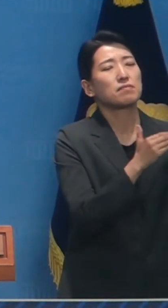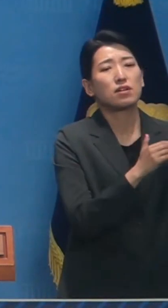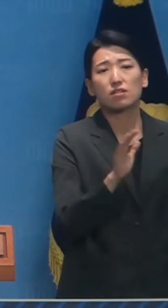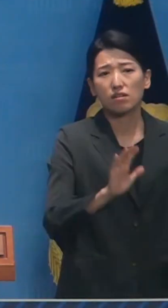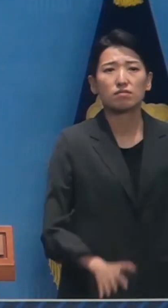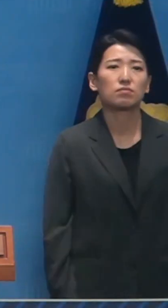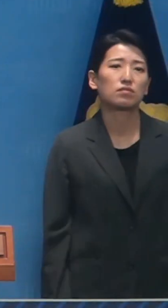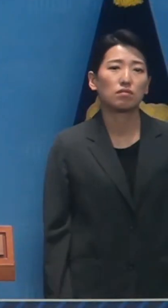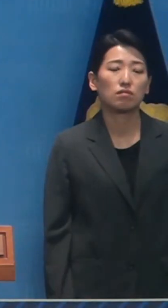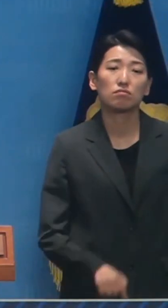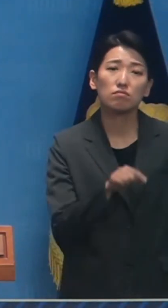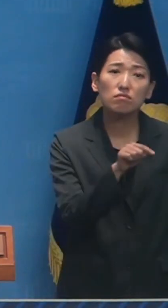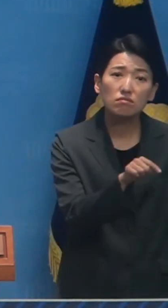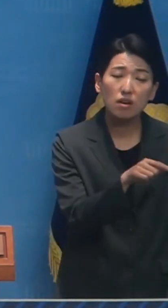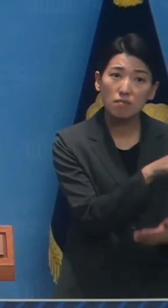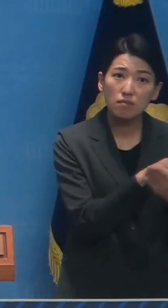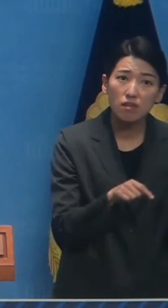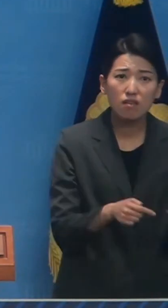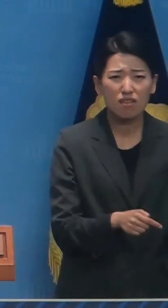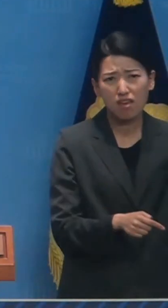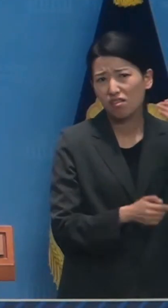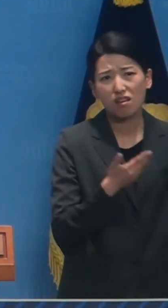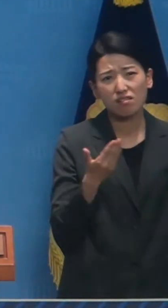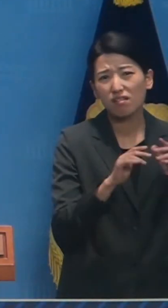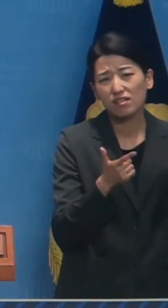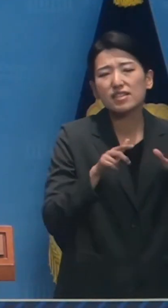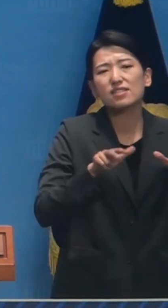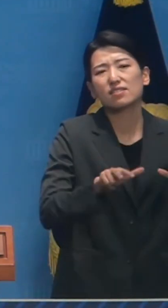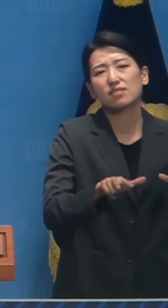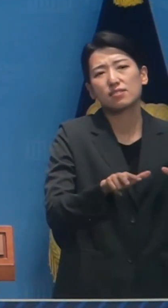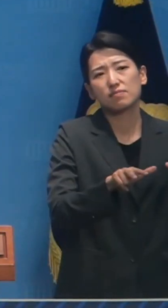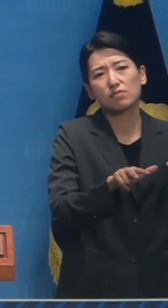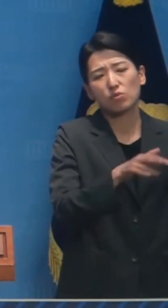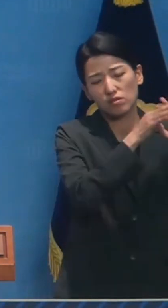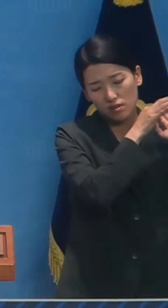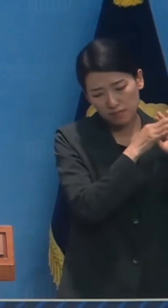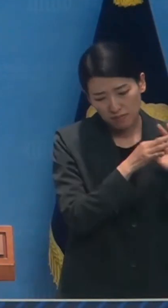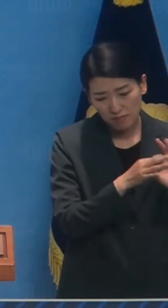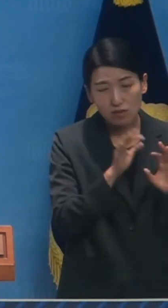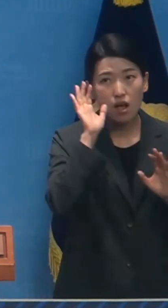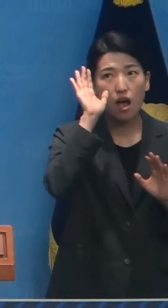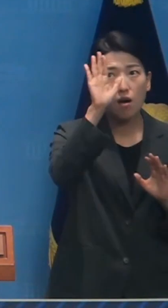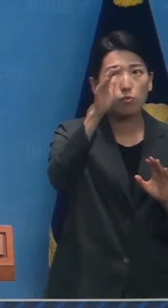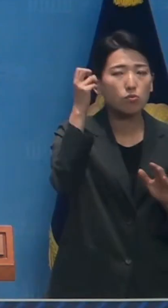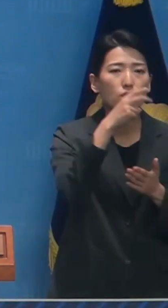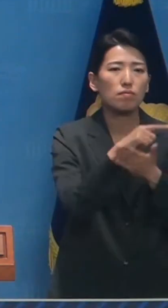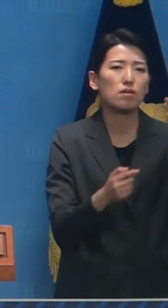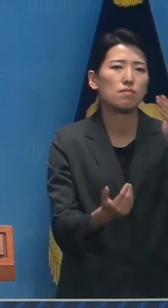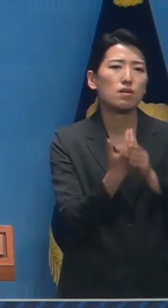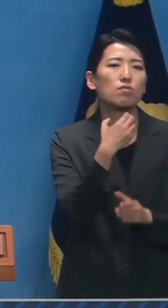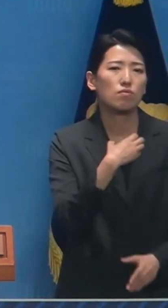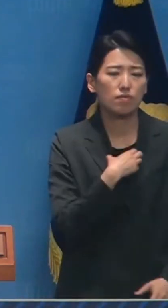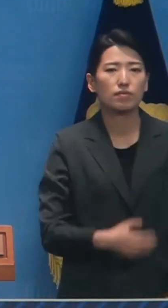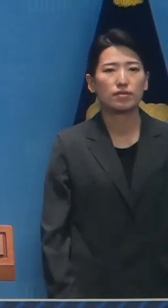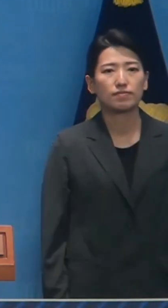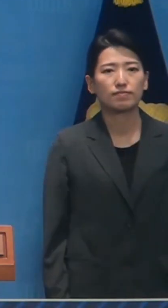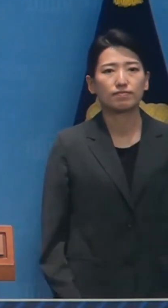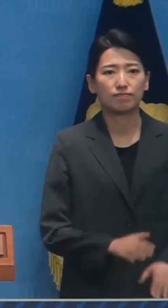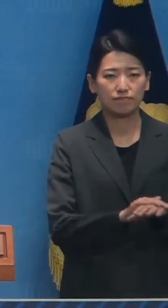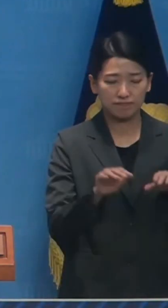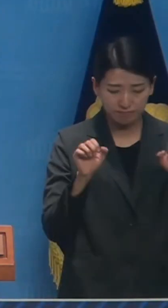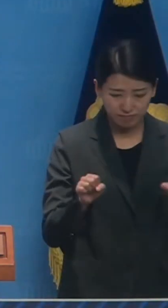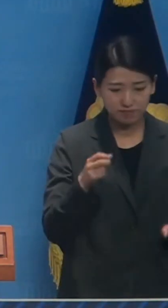그러나 고아피해는 과거의 일이 아니며 현재의 일, 그리고 미래의 일입니다. 안녕하세요.